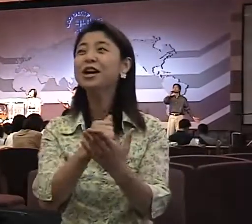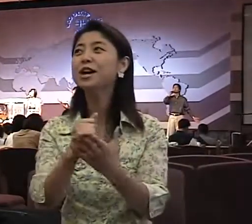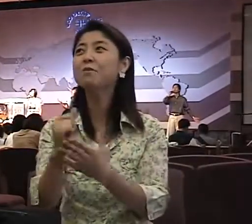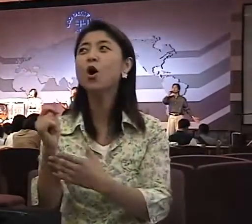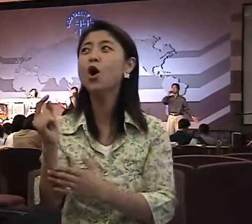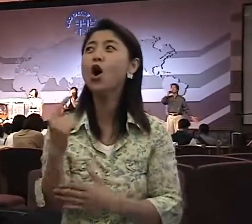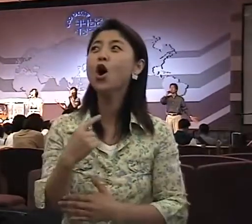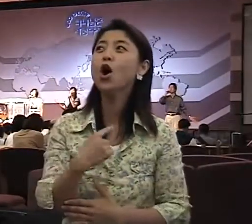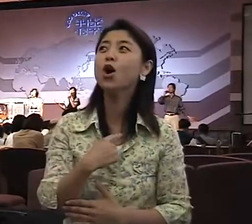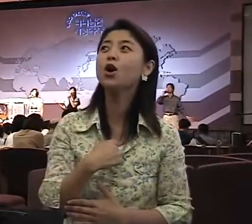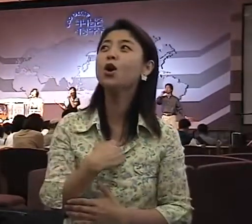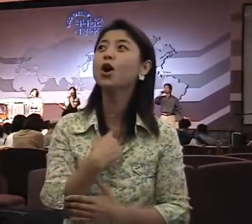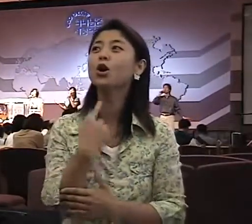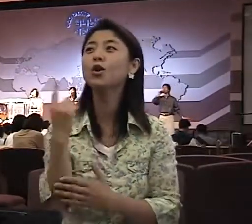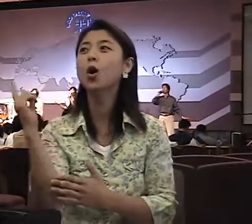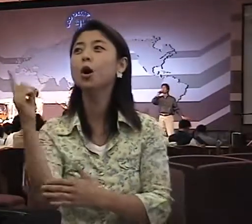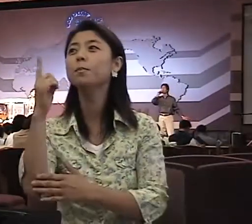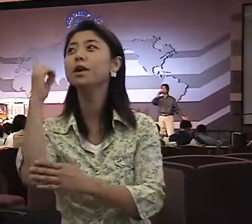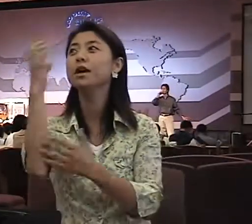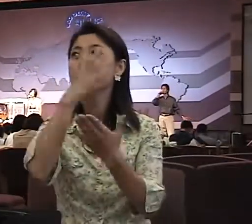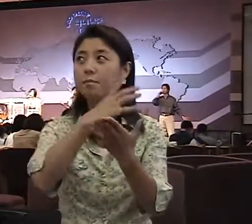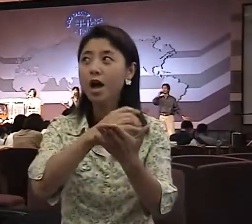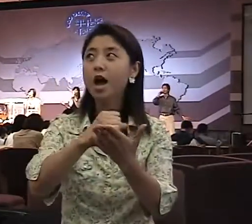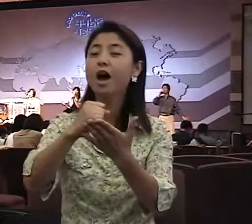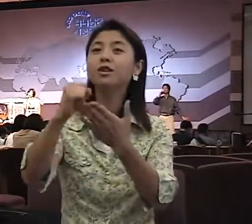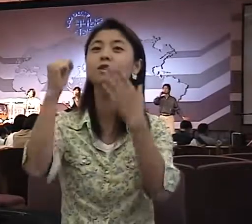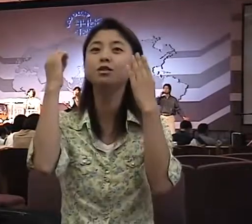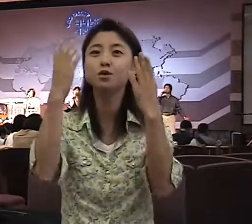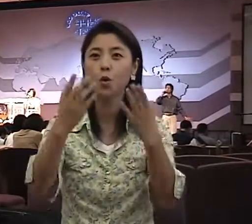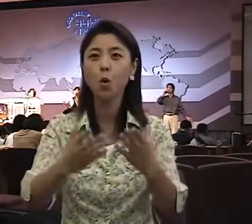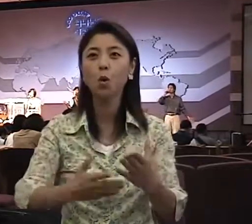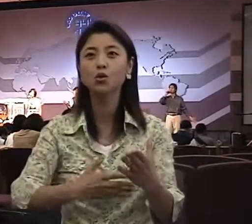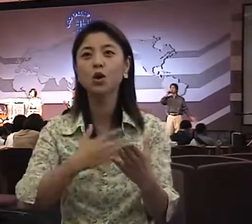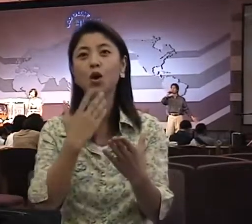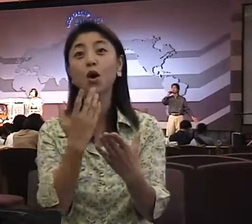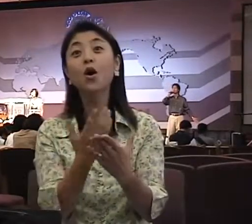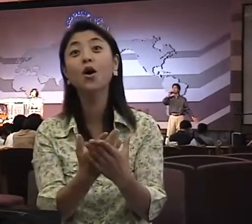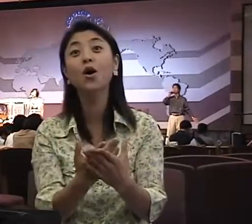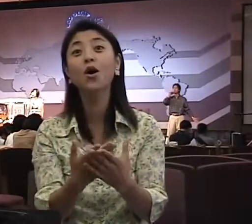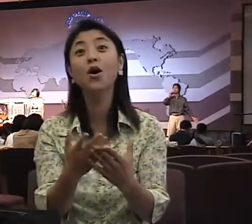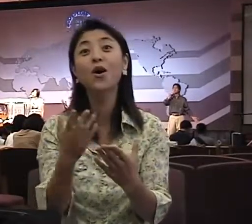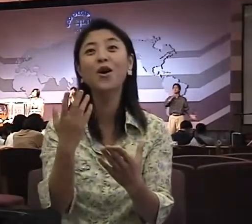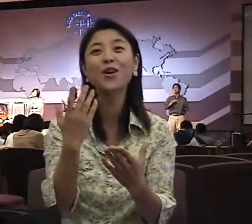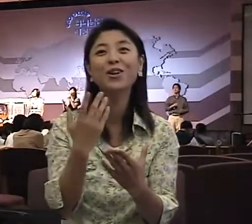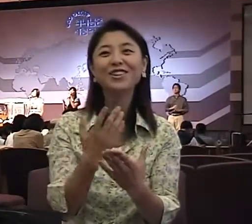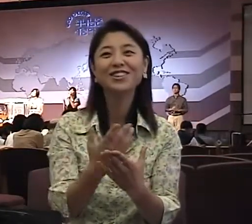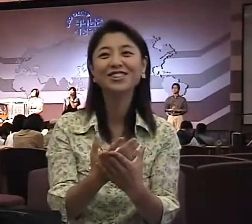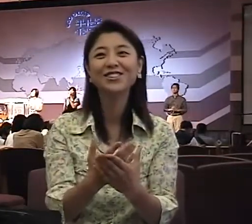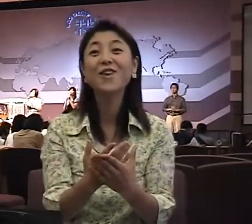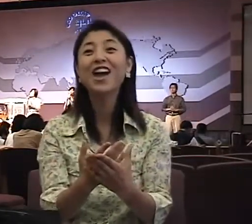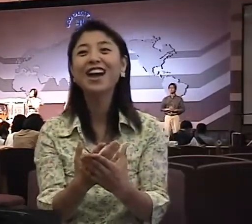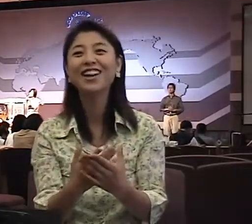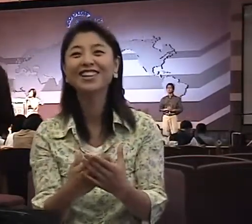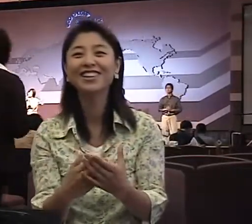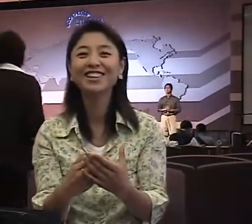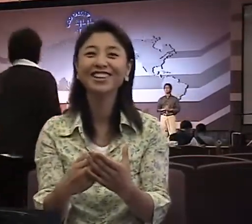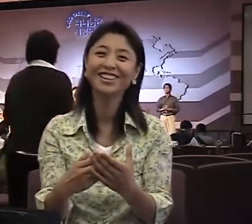주님 홀로 높임 받으소서. 완전하신